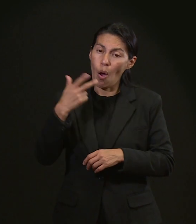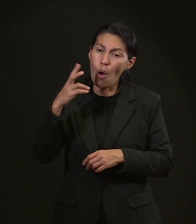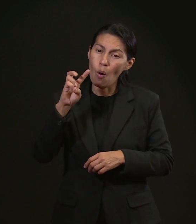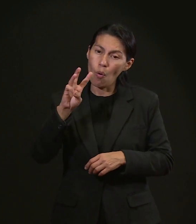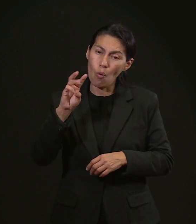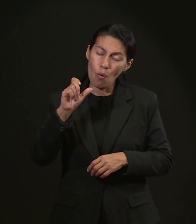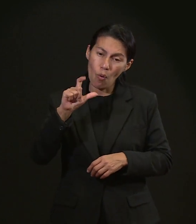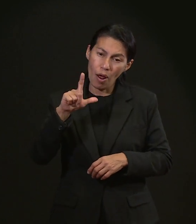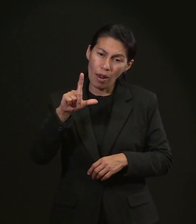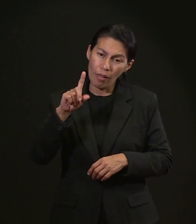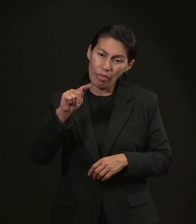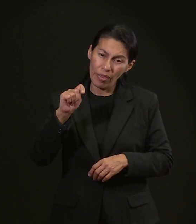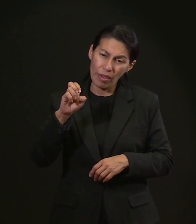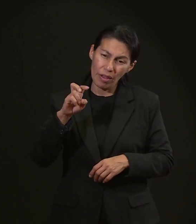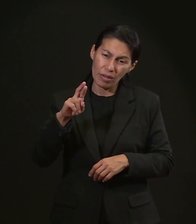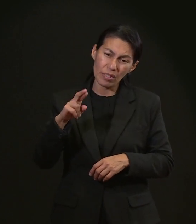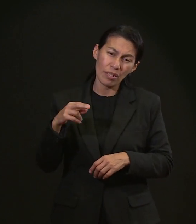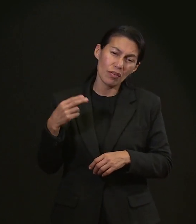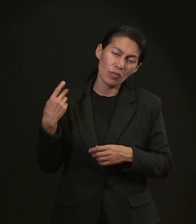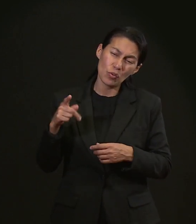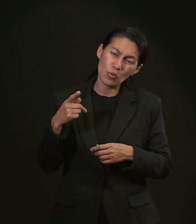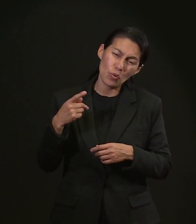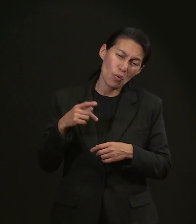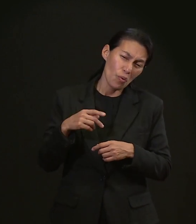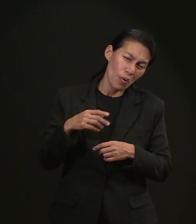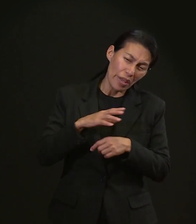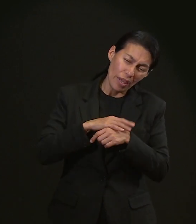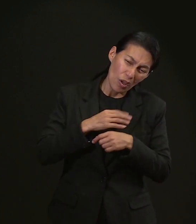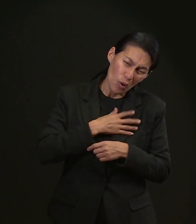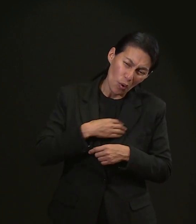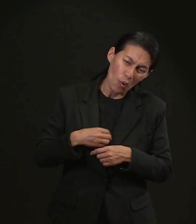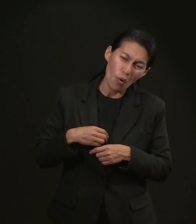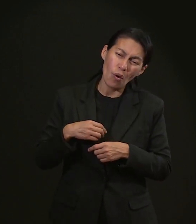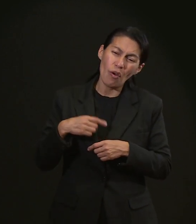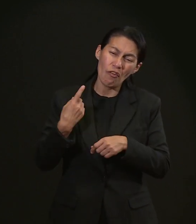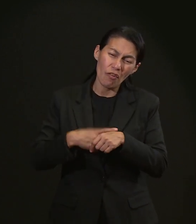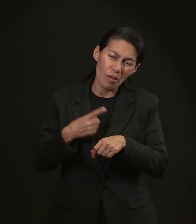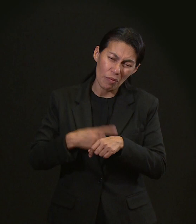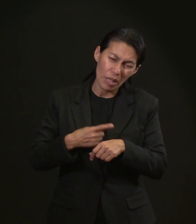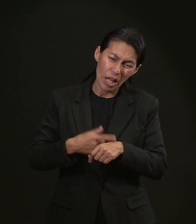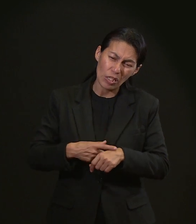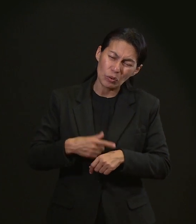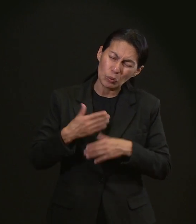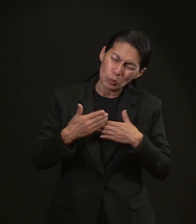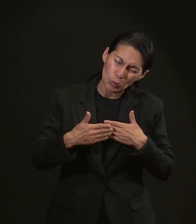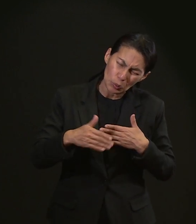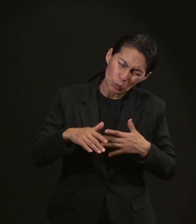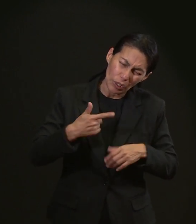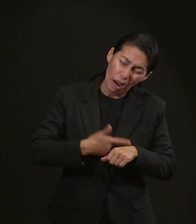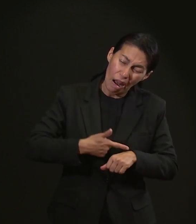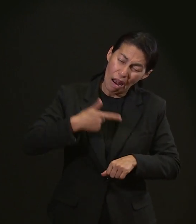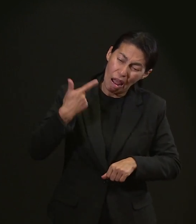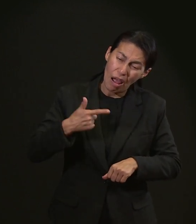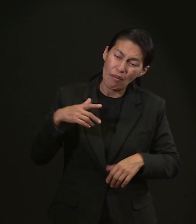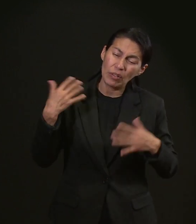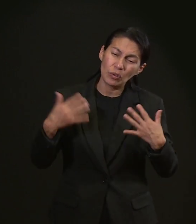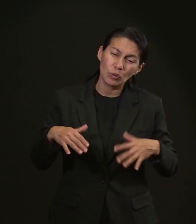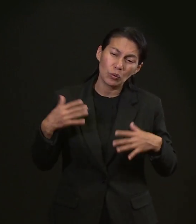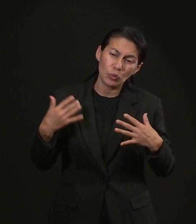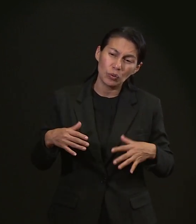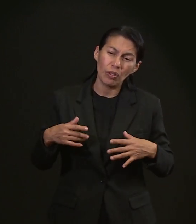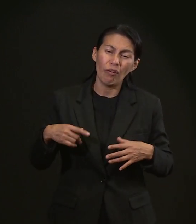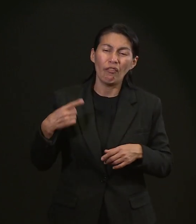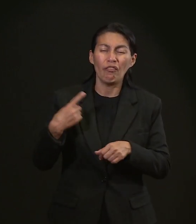y sus hijos la salud de uno de sus hijos está muy avanzada y sufre de dolores muy intensos